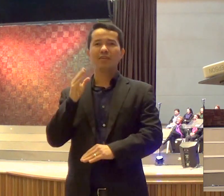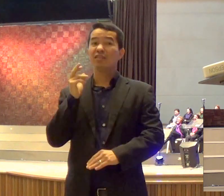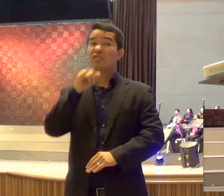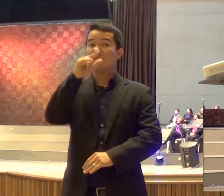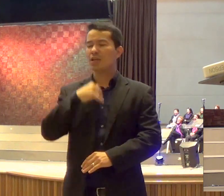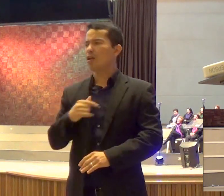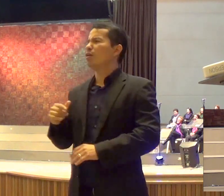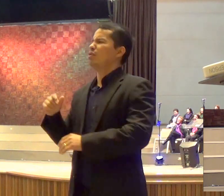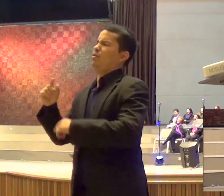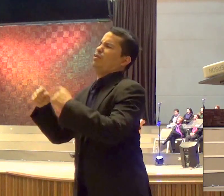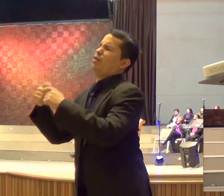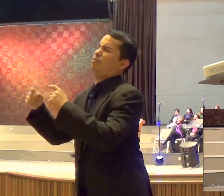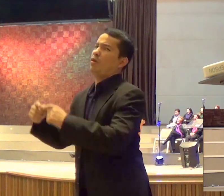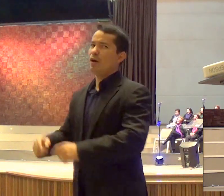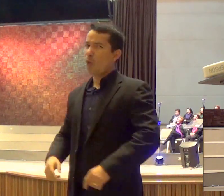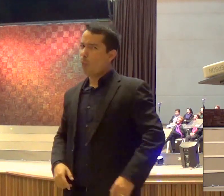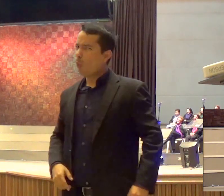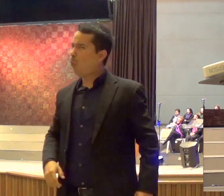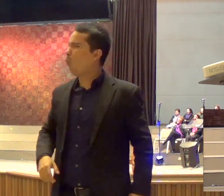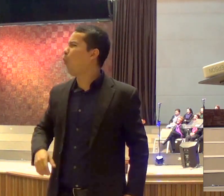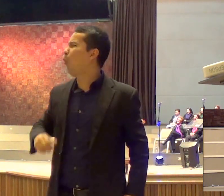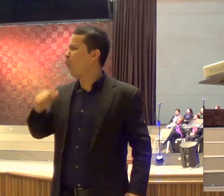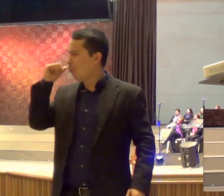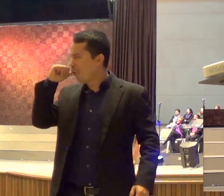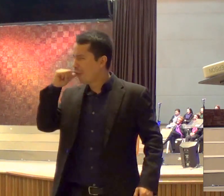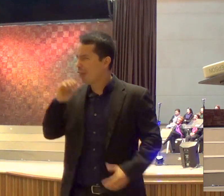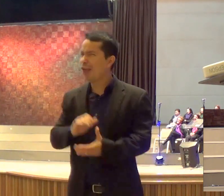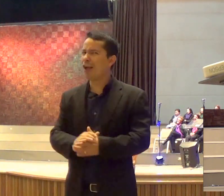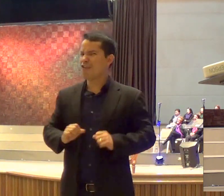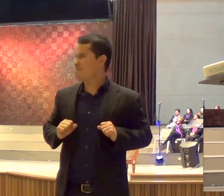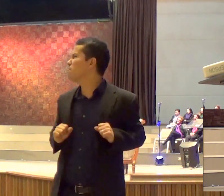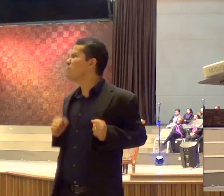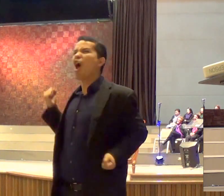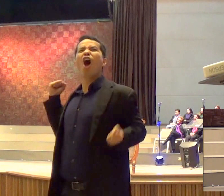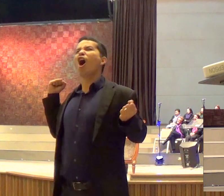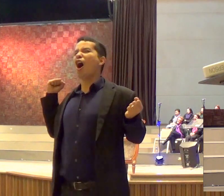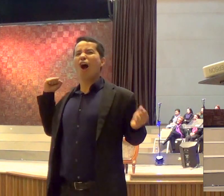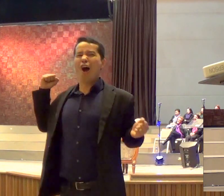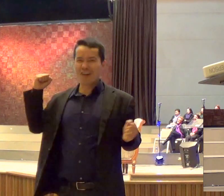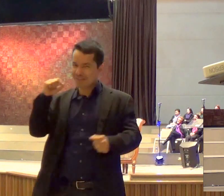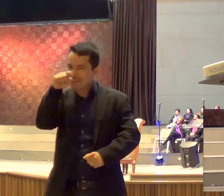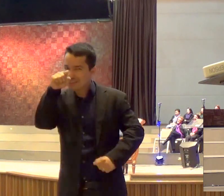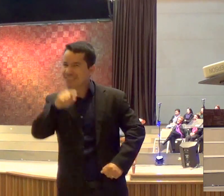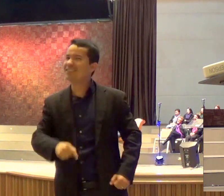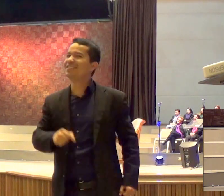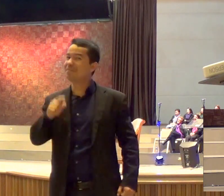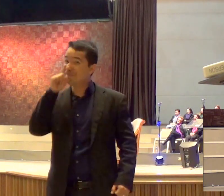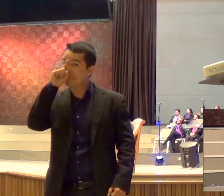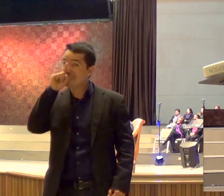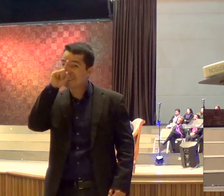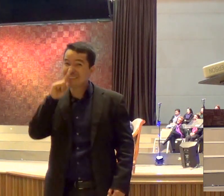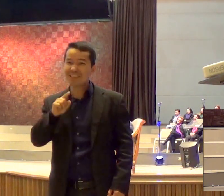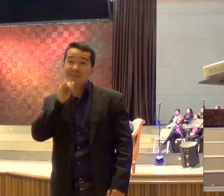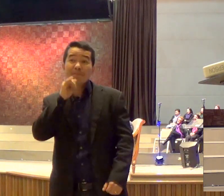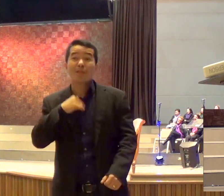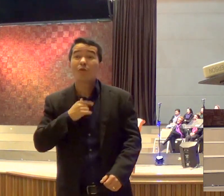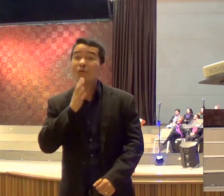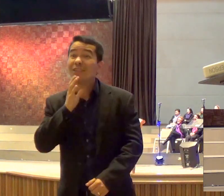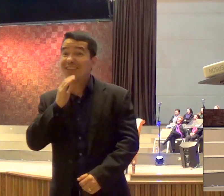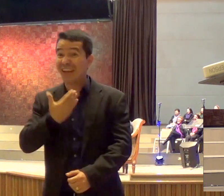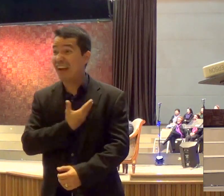levar eu conheci a história de um cidadão que a mulher dele toda madrugada acordava dizendo que tinha um ladrão na